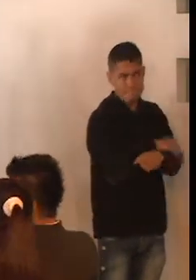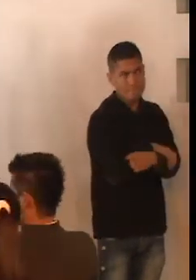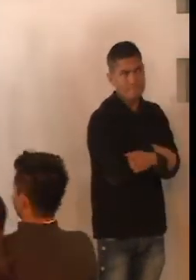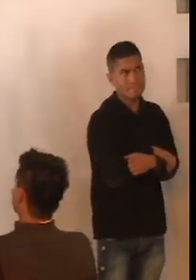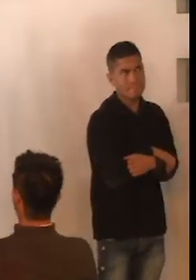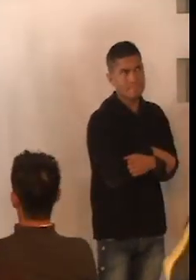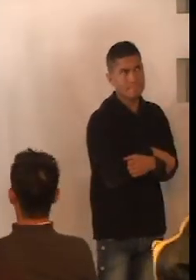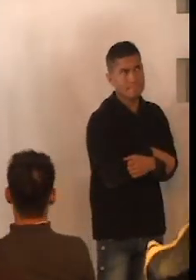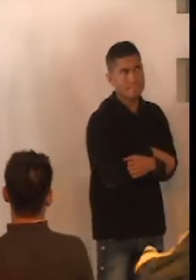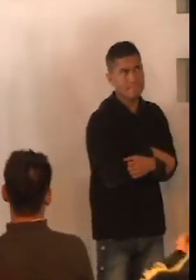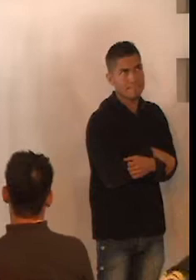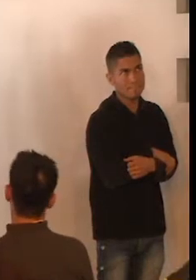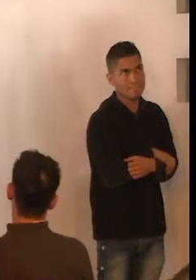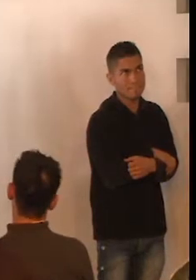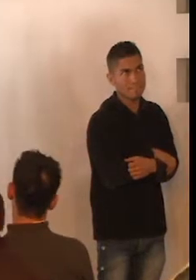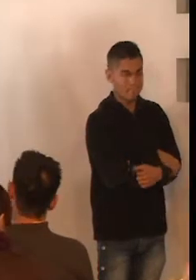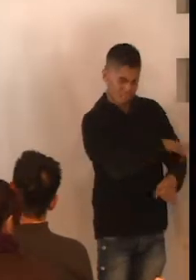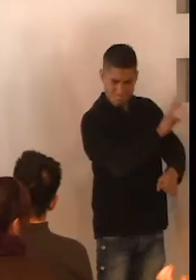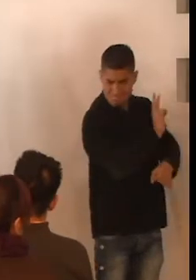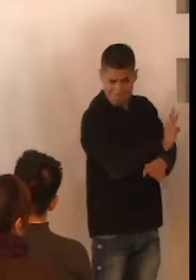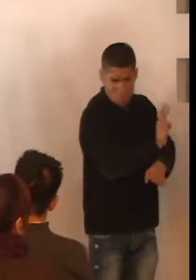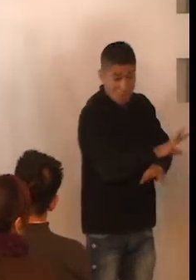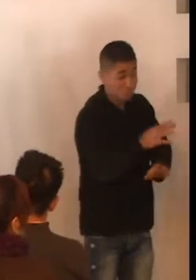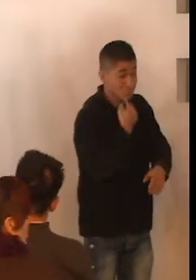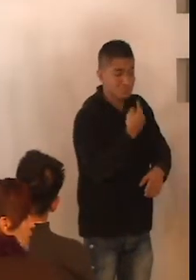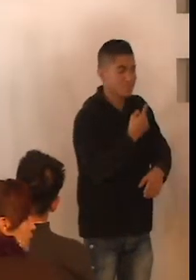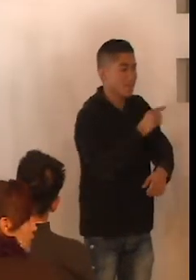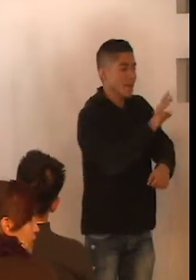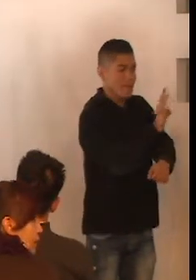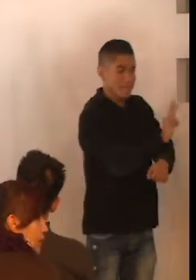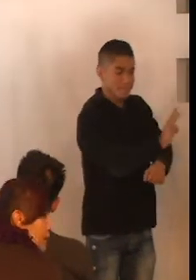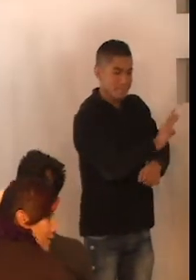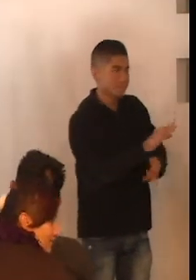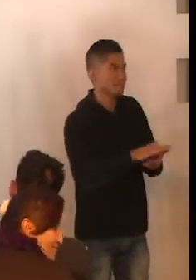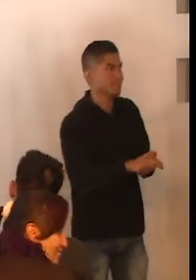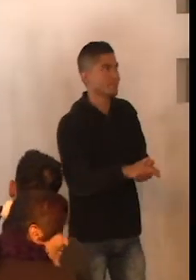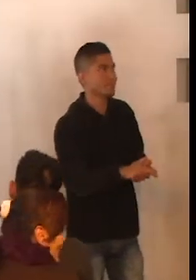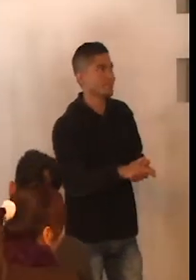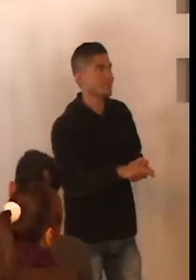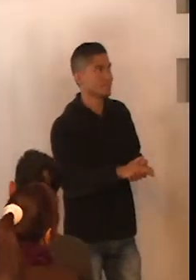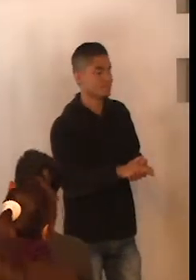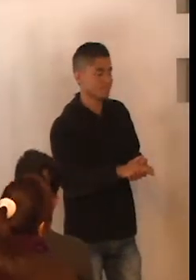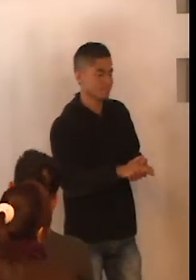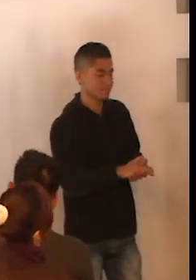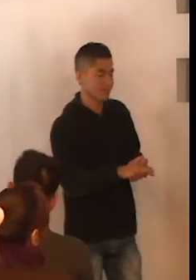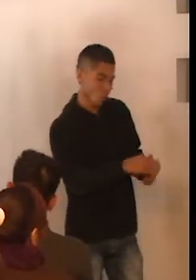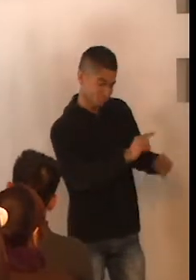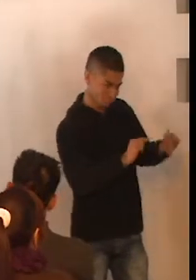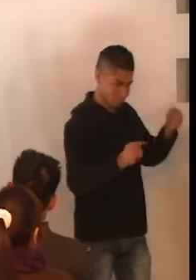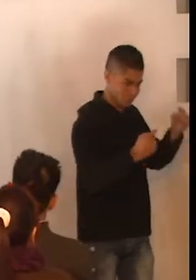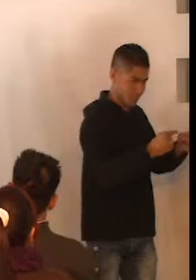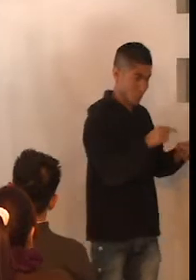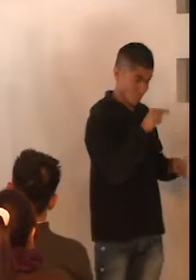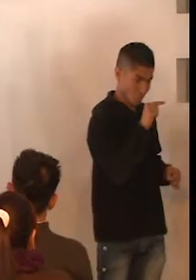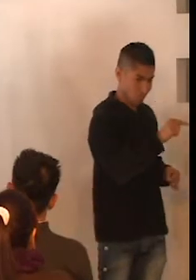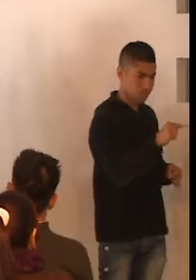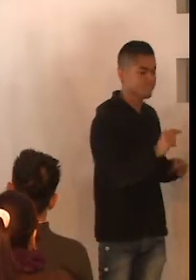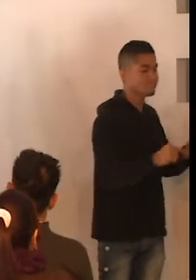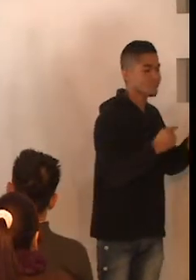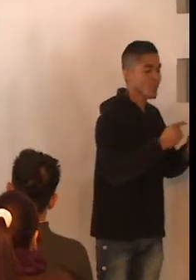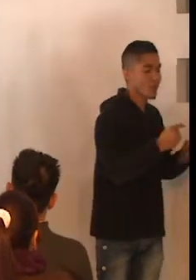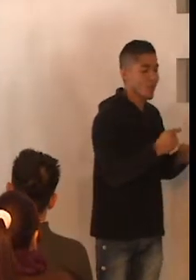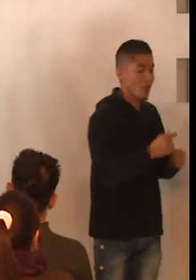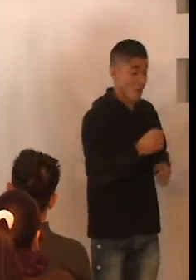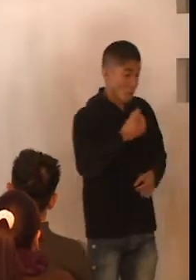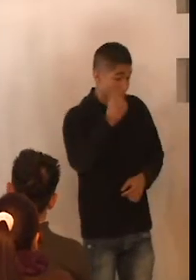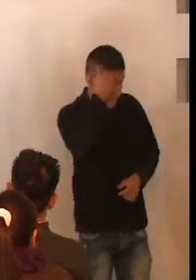dentro de la especialización pudimos observar, y de acuerdo a las necesidades que cada maestro veía en los niños que tenían el aula,